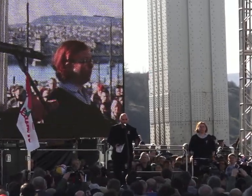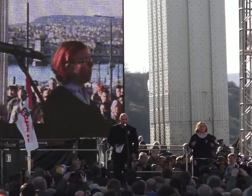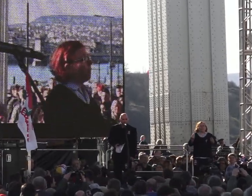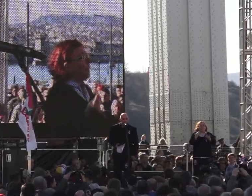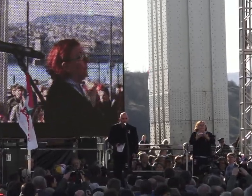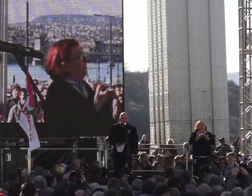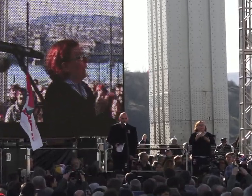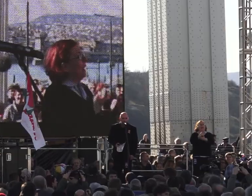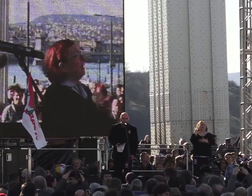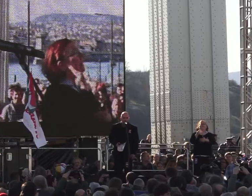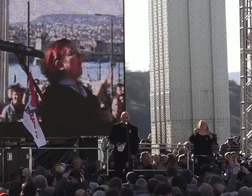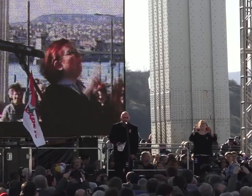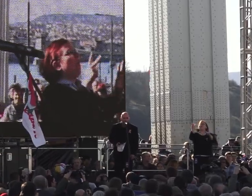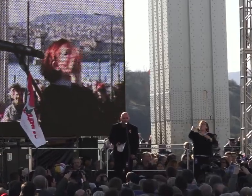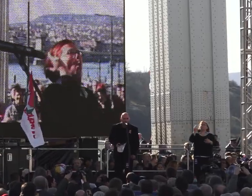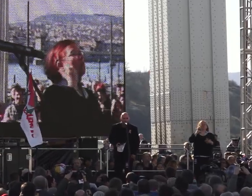Miről szól 48?